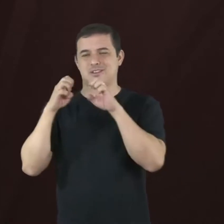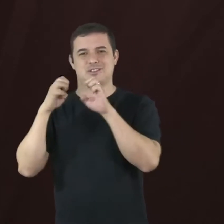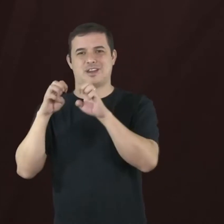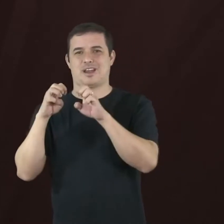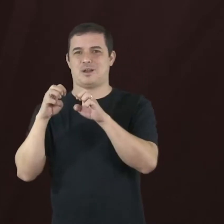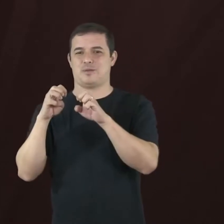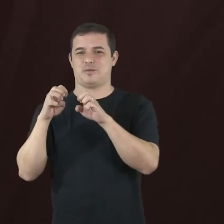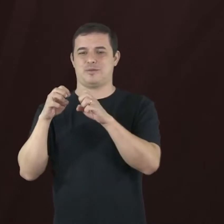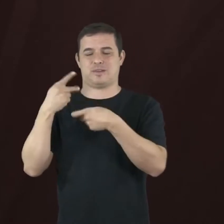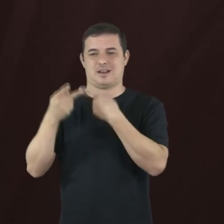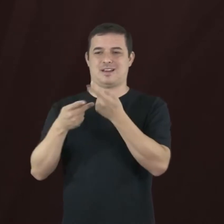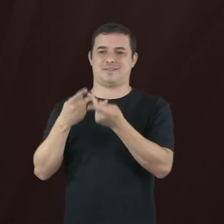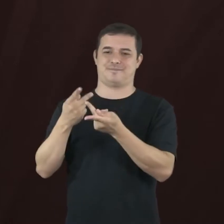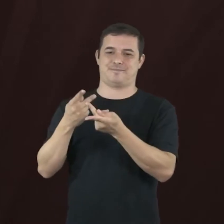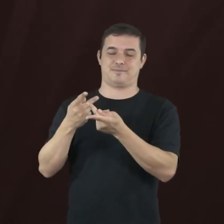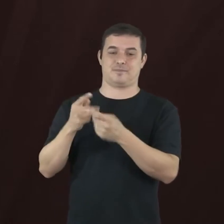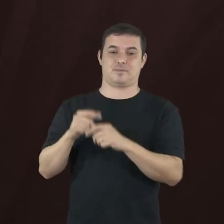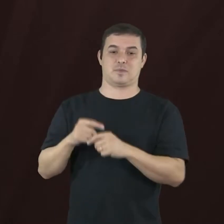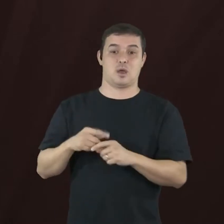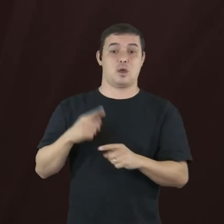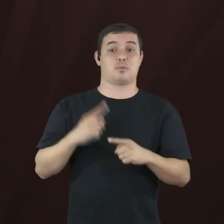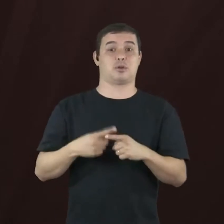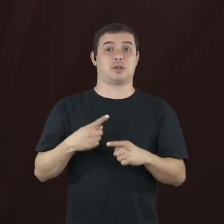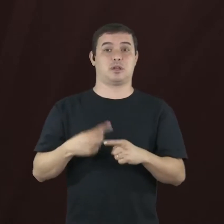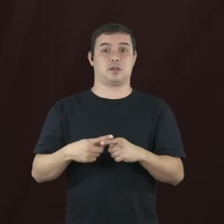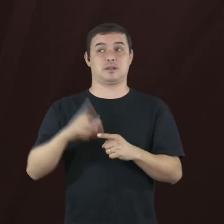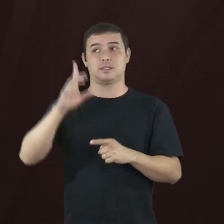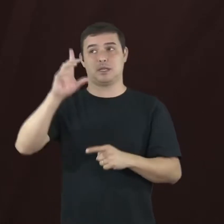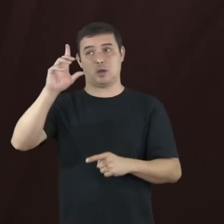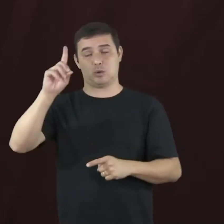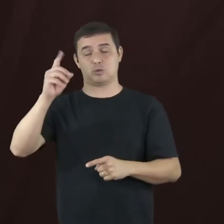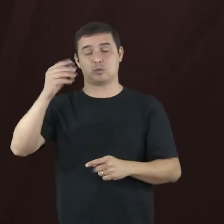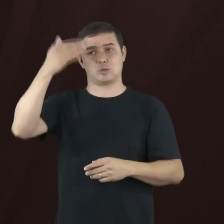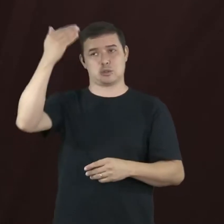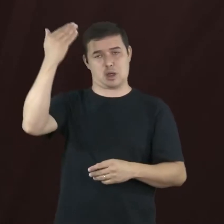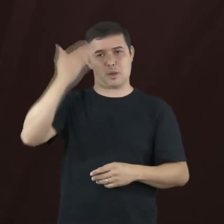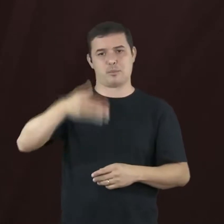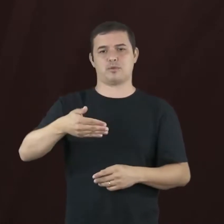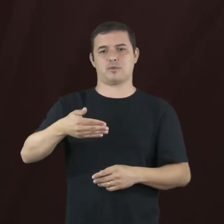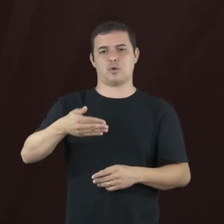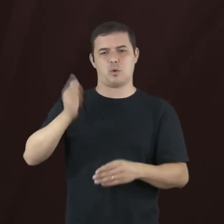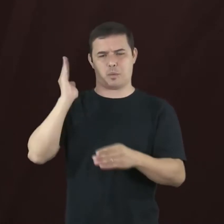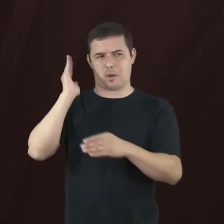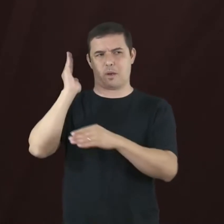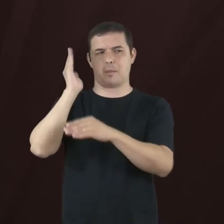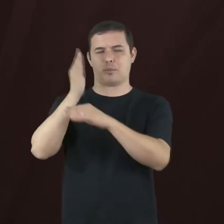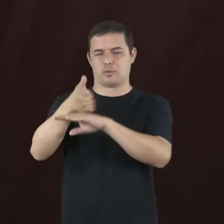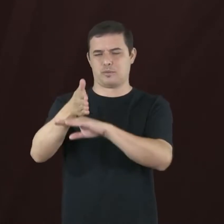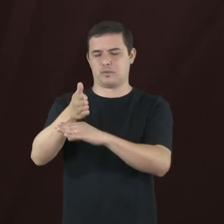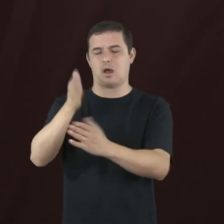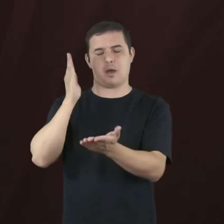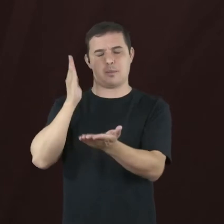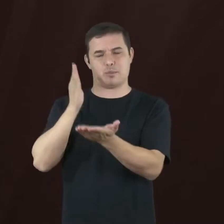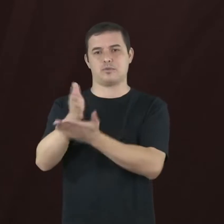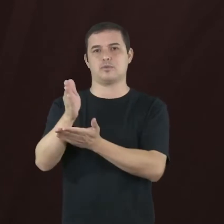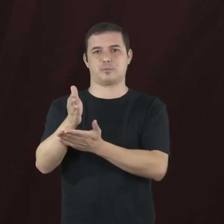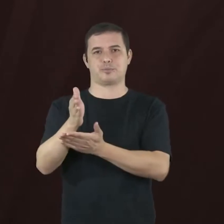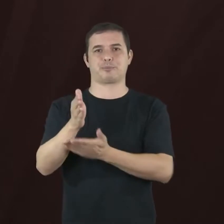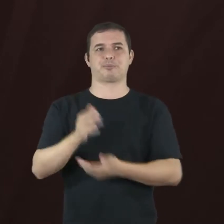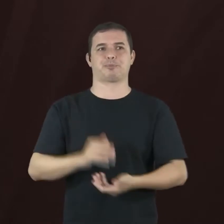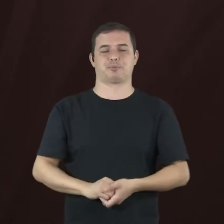fomos aprovados por Deus, a ponto de nos confiar a Ele o Evangelho, assim falamos não para